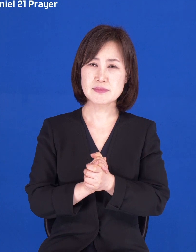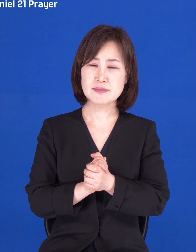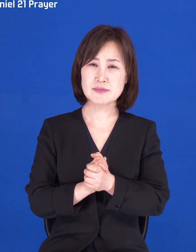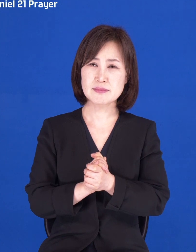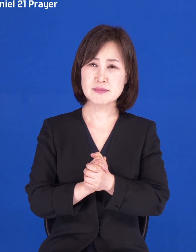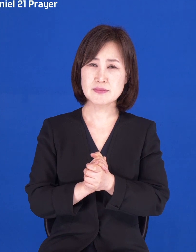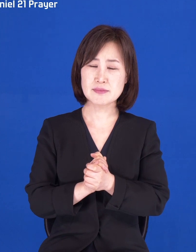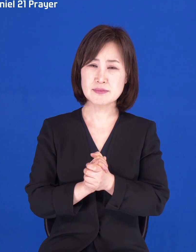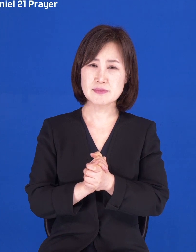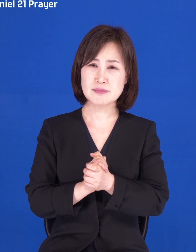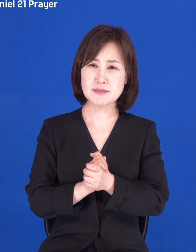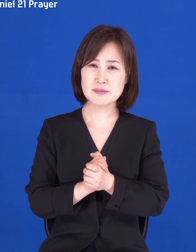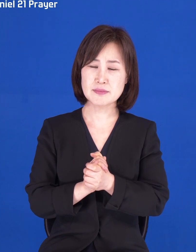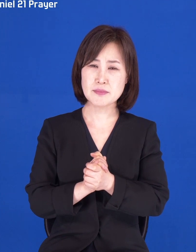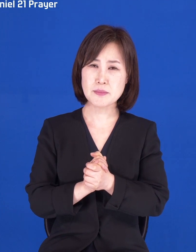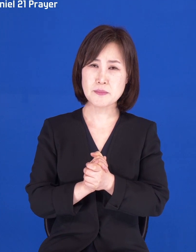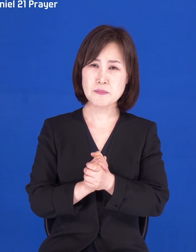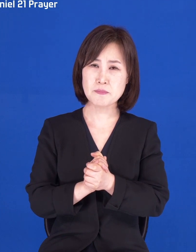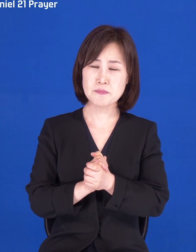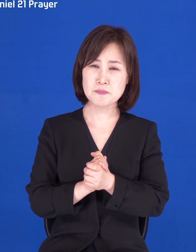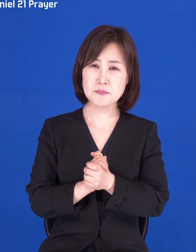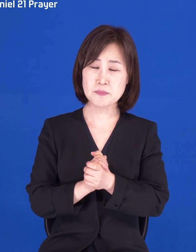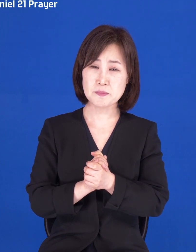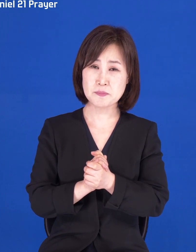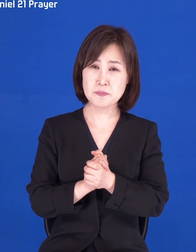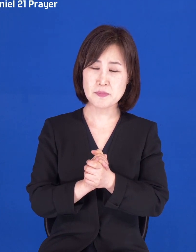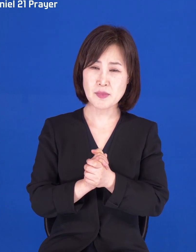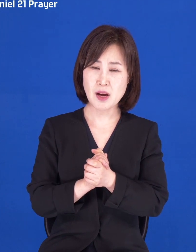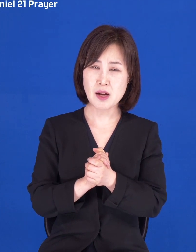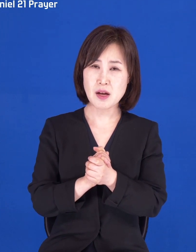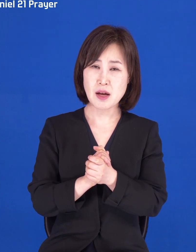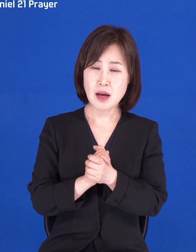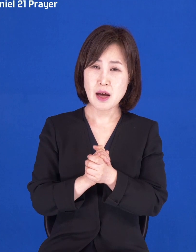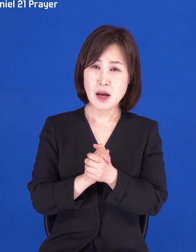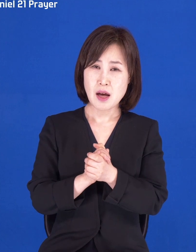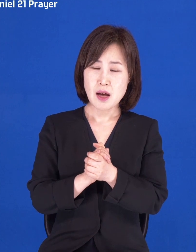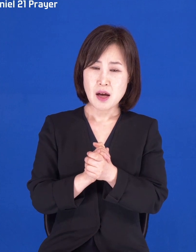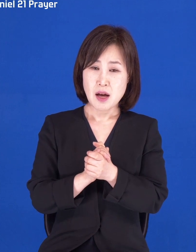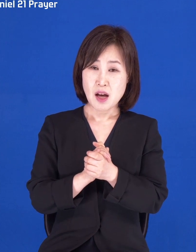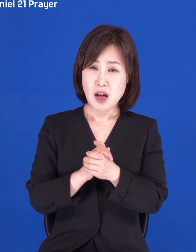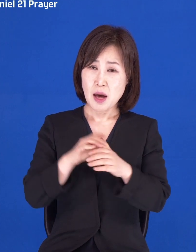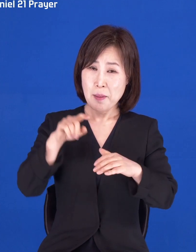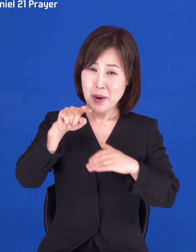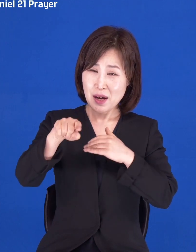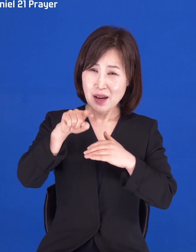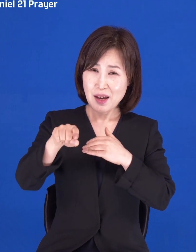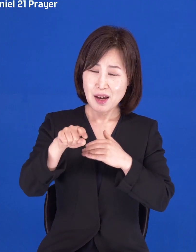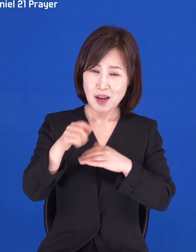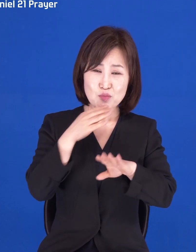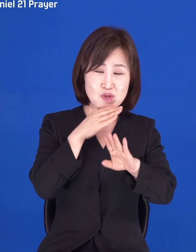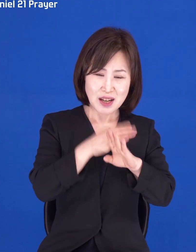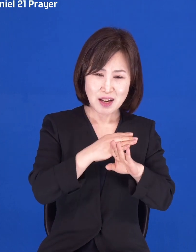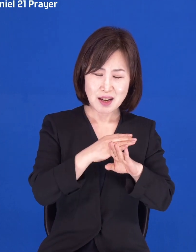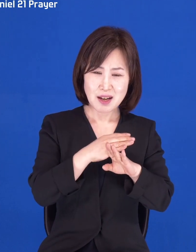밖으로 나가서 전할 수가 없으니 가정 안에서